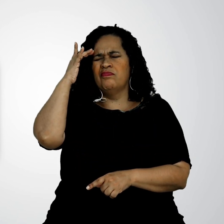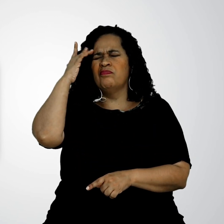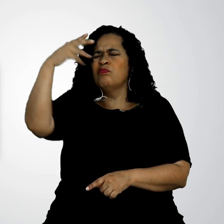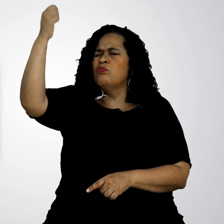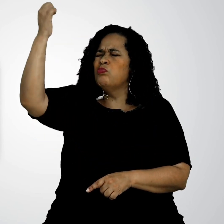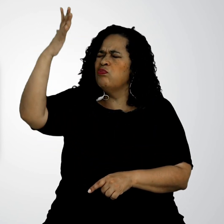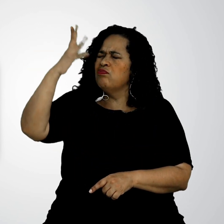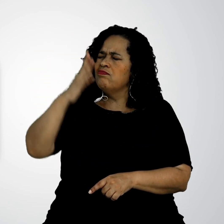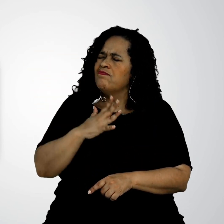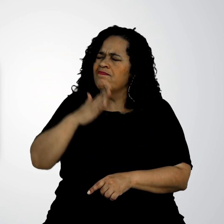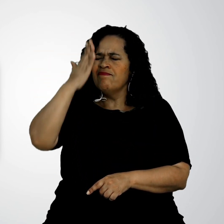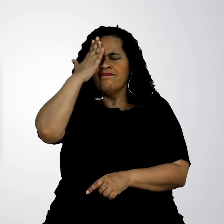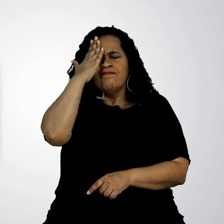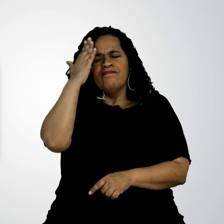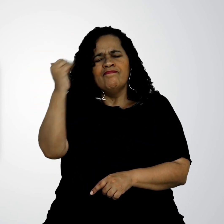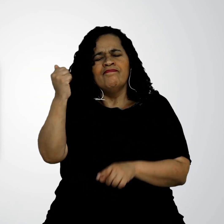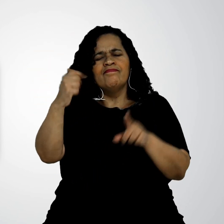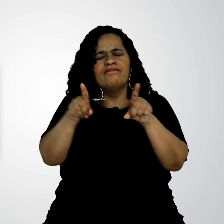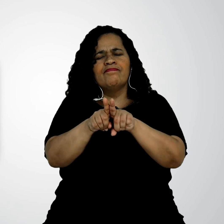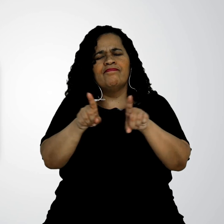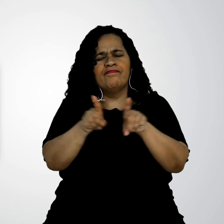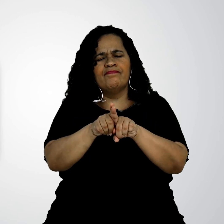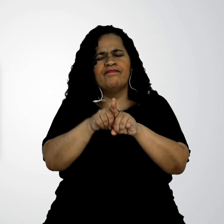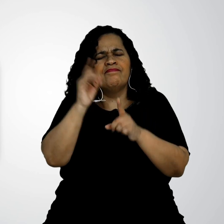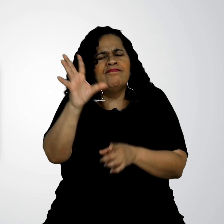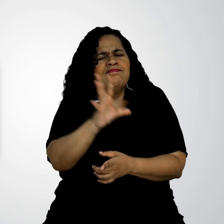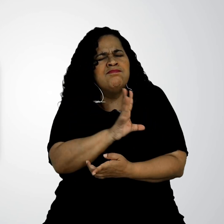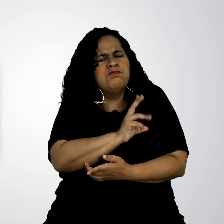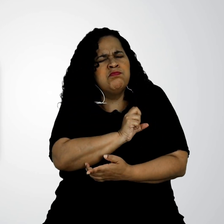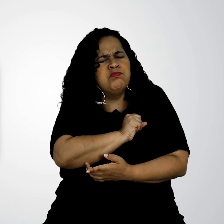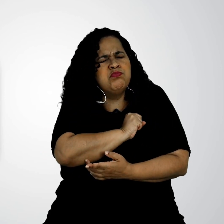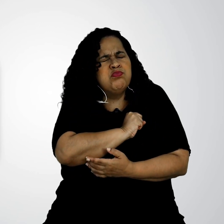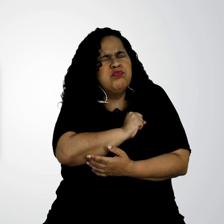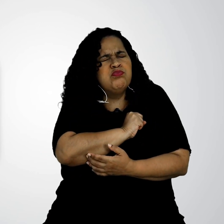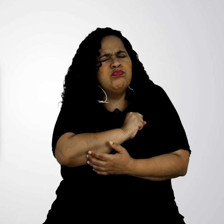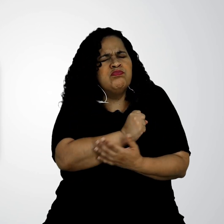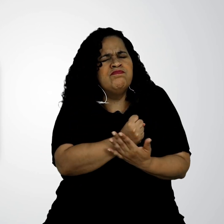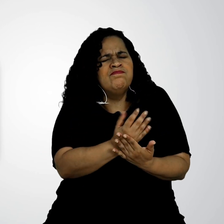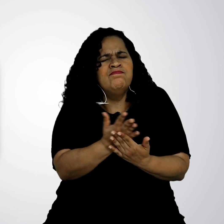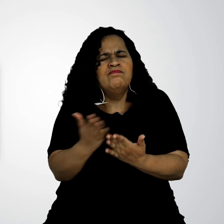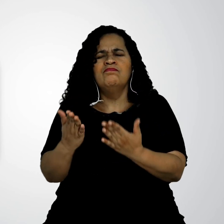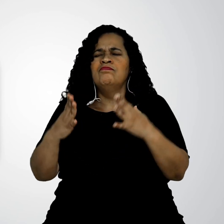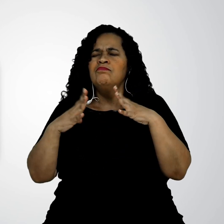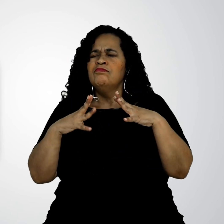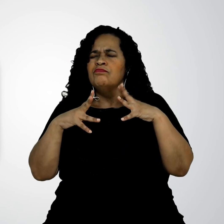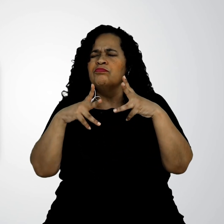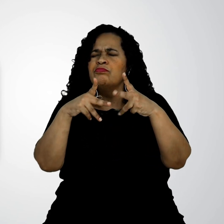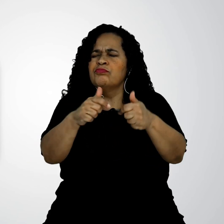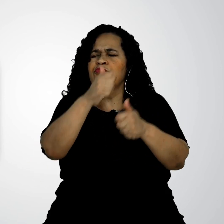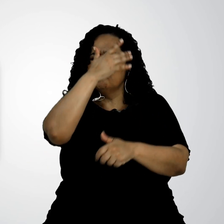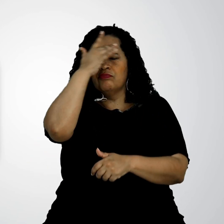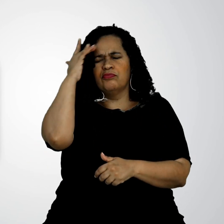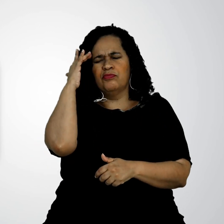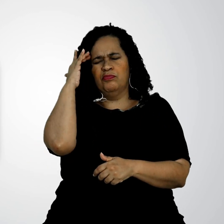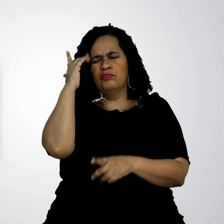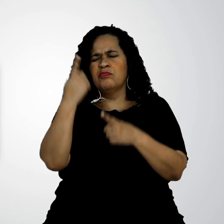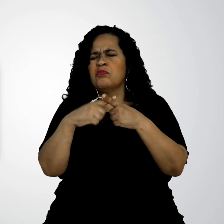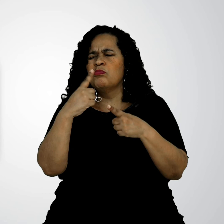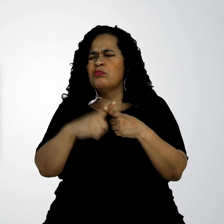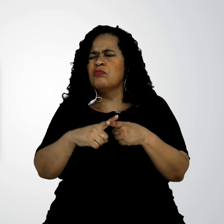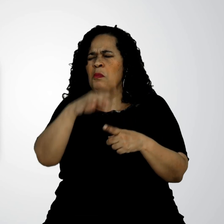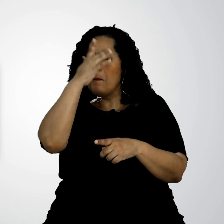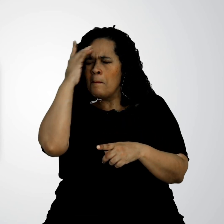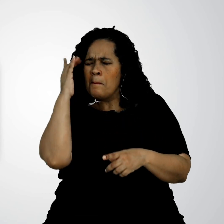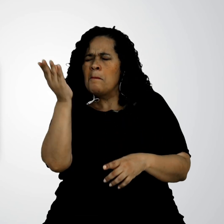graça, recebendo com amor, sabendo que todos aqueles que entram para o seu reino têm uma história de pecado, de